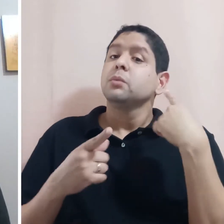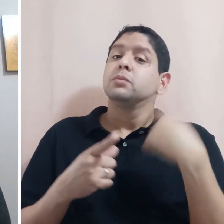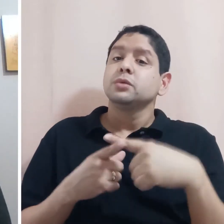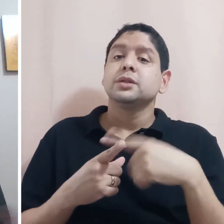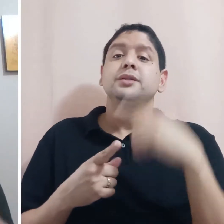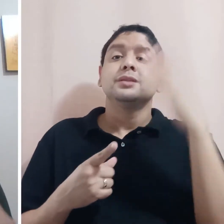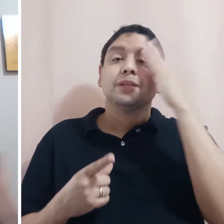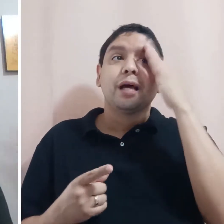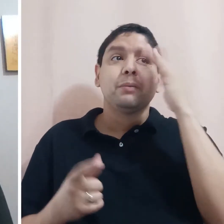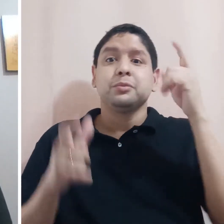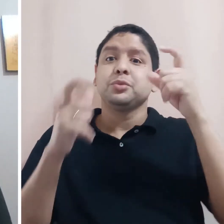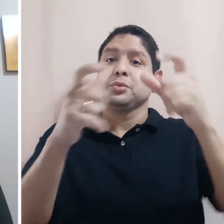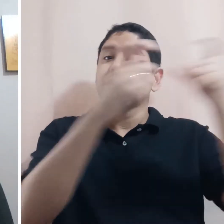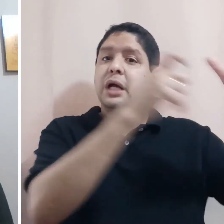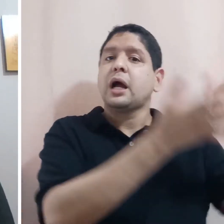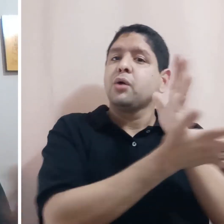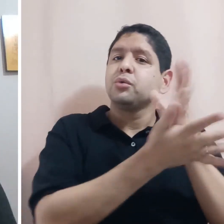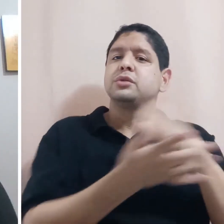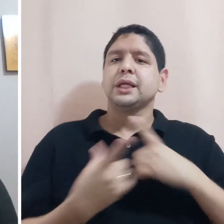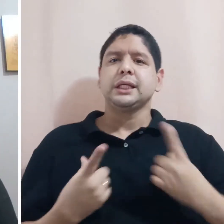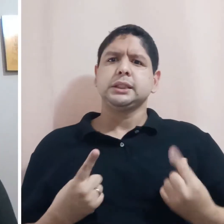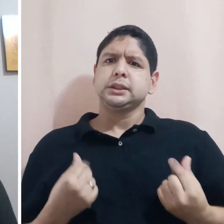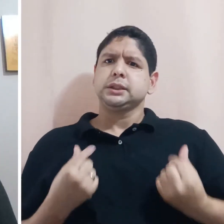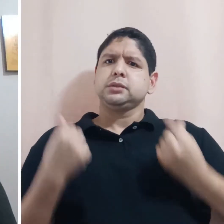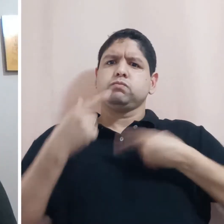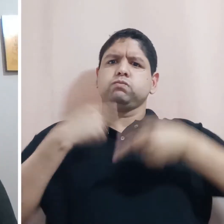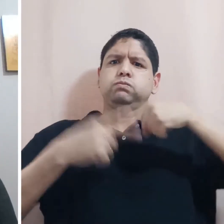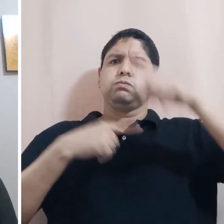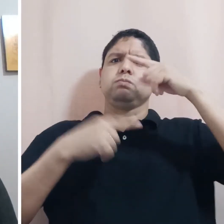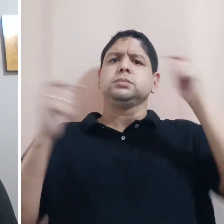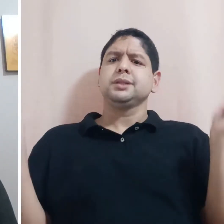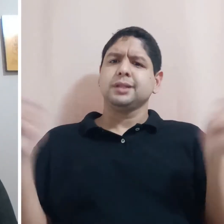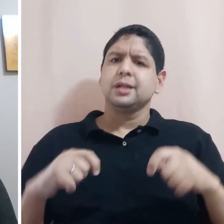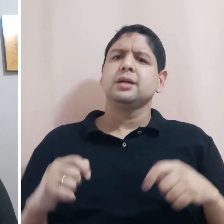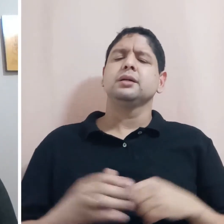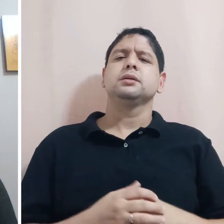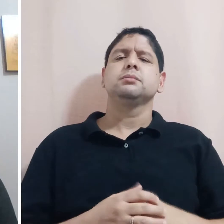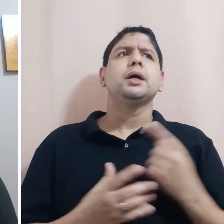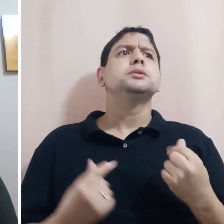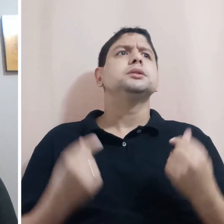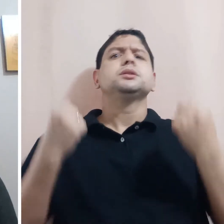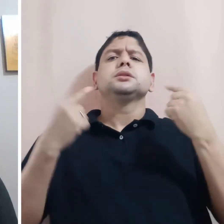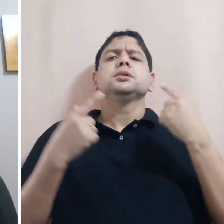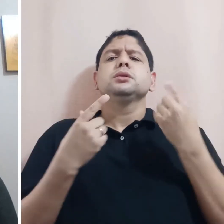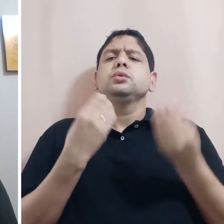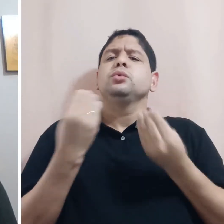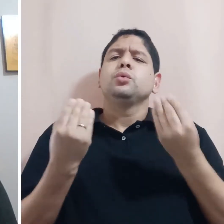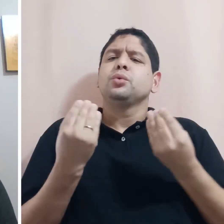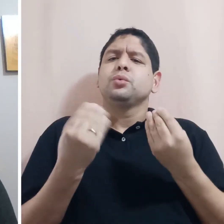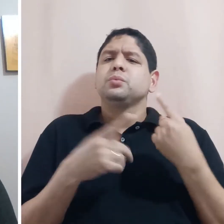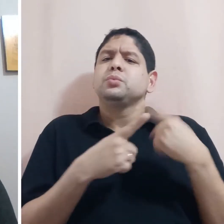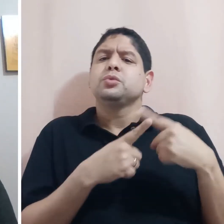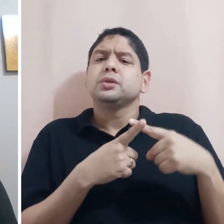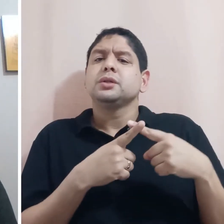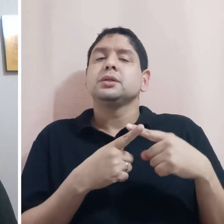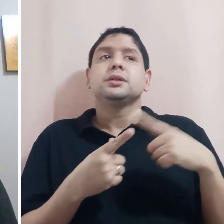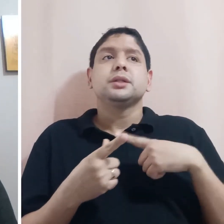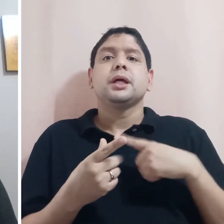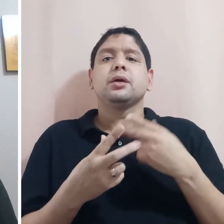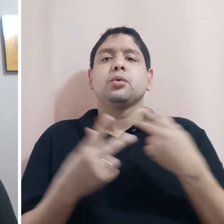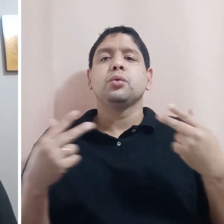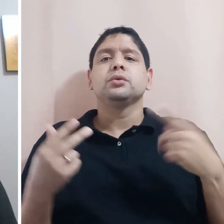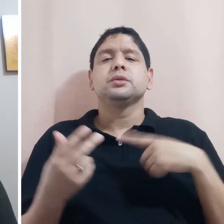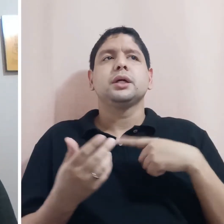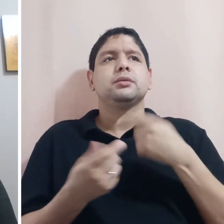pelos oceanos, né? Por conta da possibilidade de riqueza, da possibilidade de enriquecer. Enriquecer com o